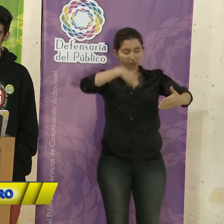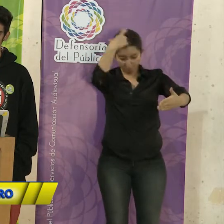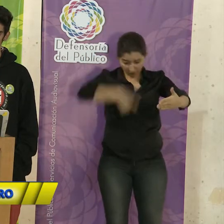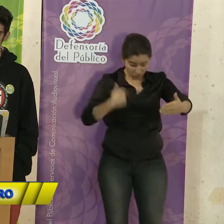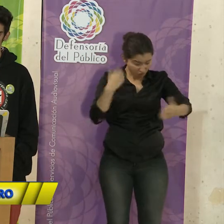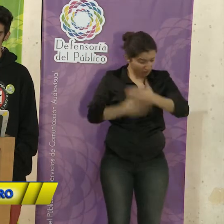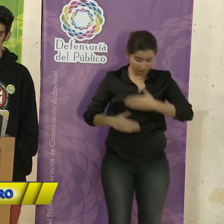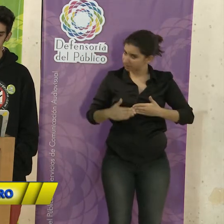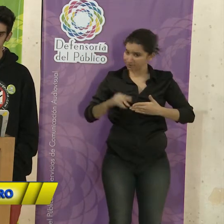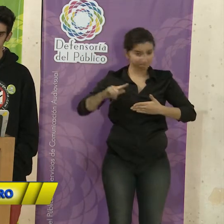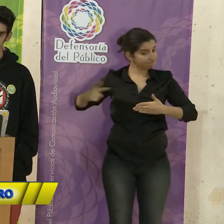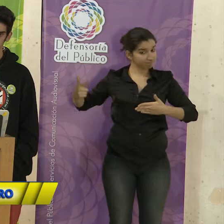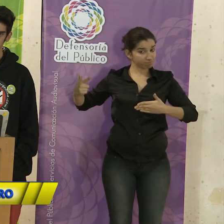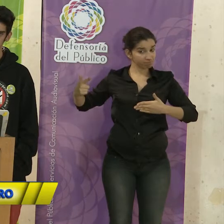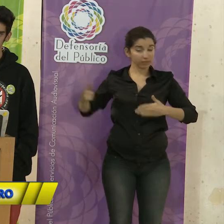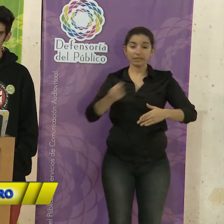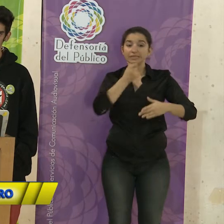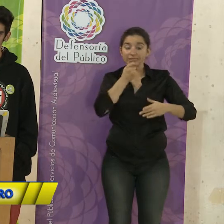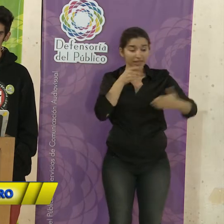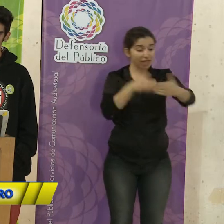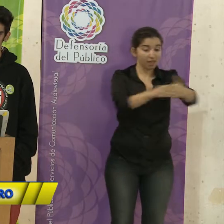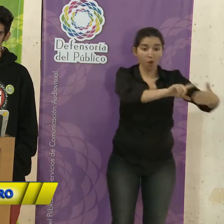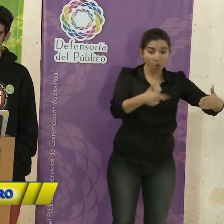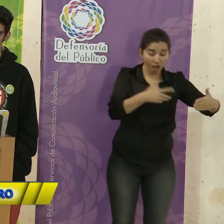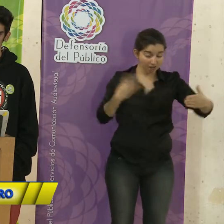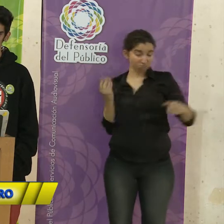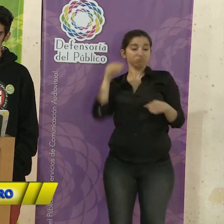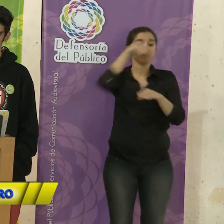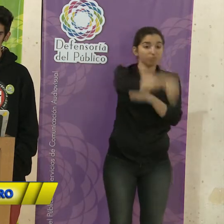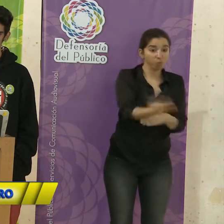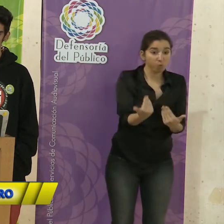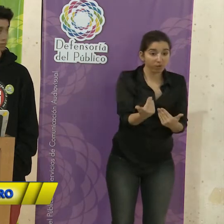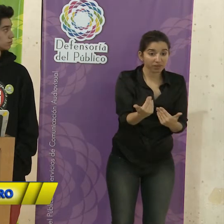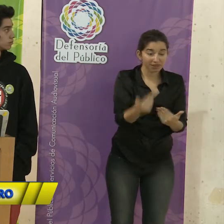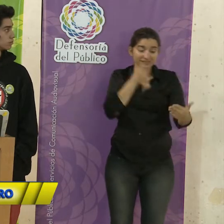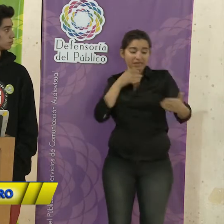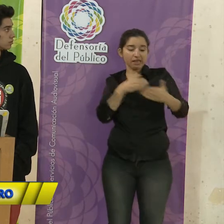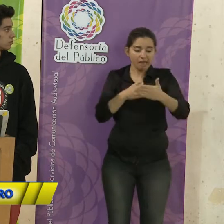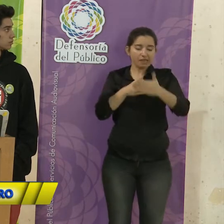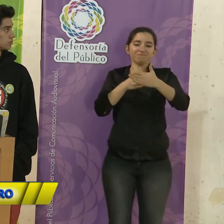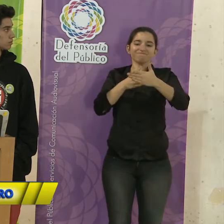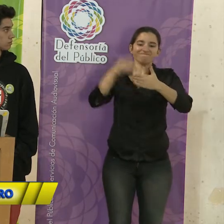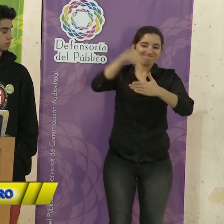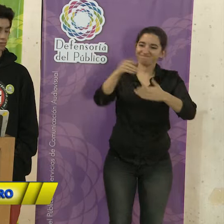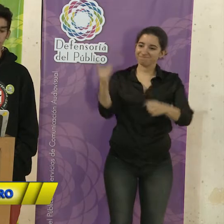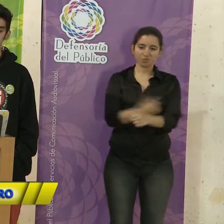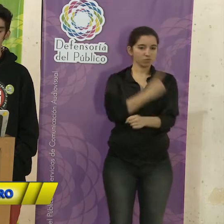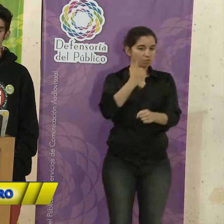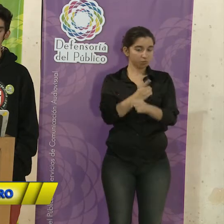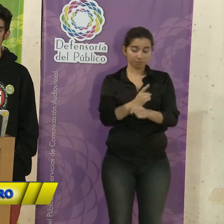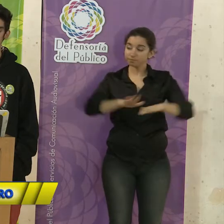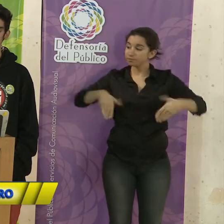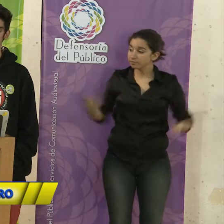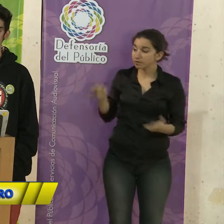permiten una completa inclusión en la sociedad. Entonces, por un lado, queremos pedir